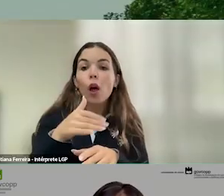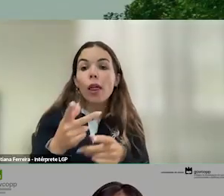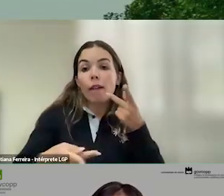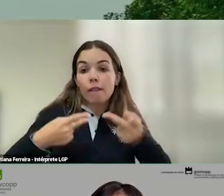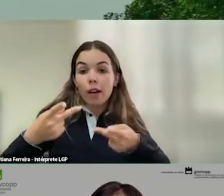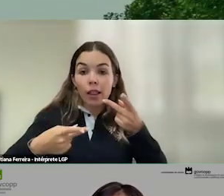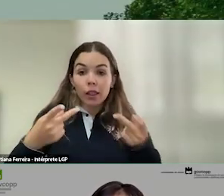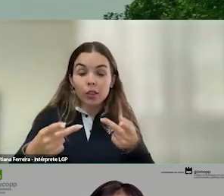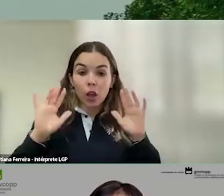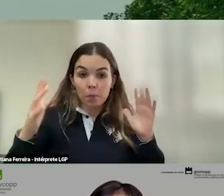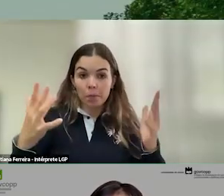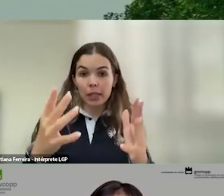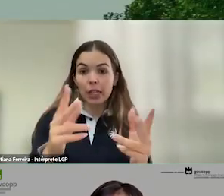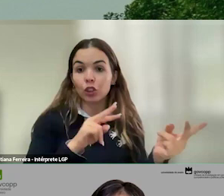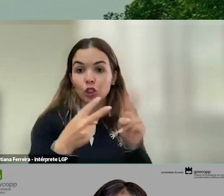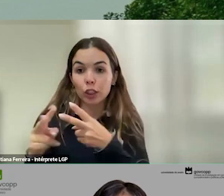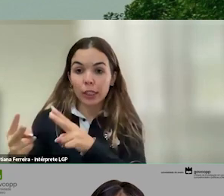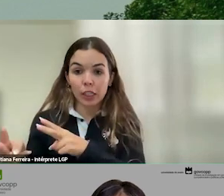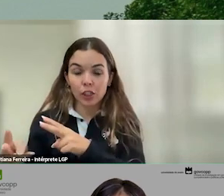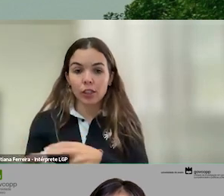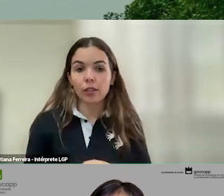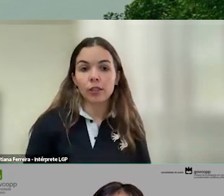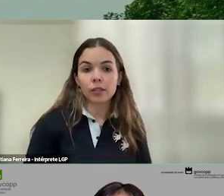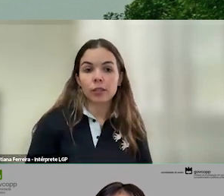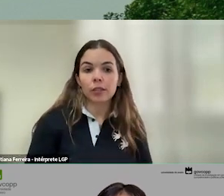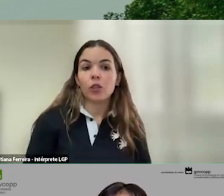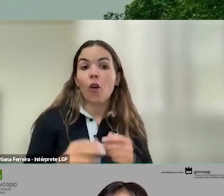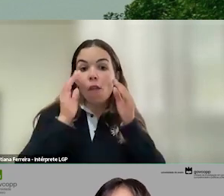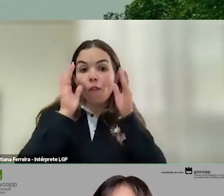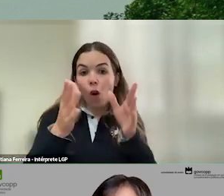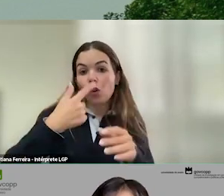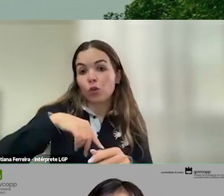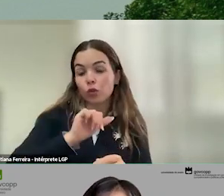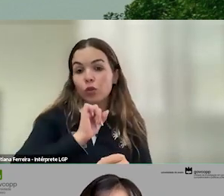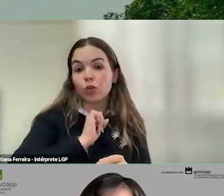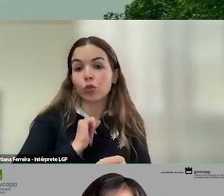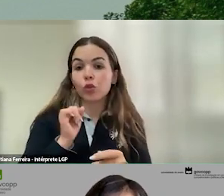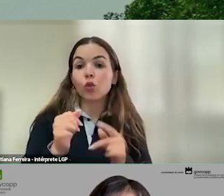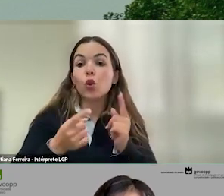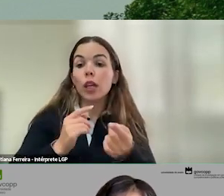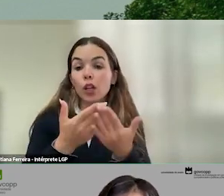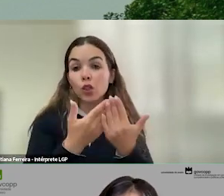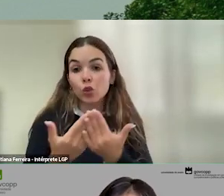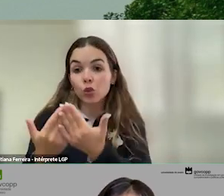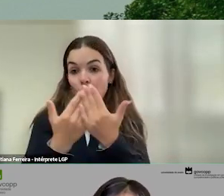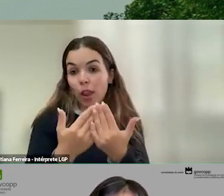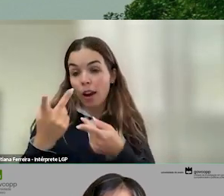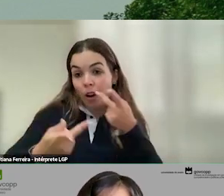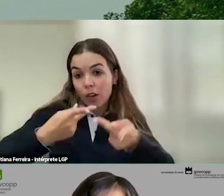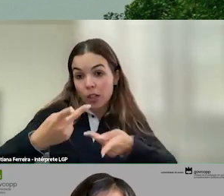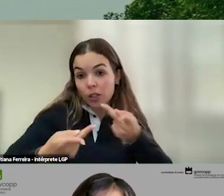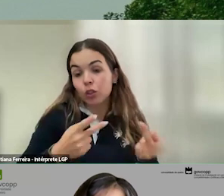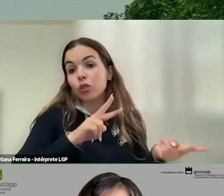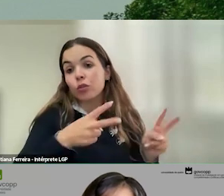ambiental estratégica, pois o nosso foco é estudar de que forma a avaliação ambiental estratégica